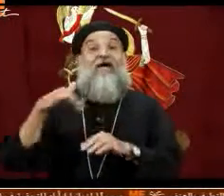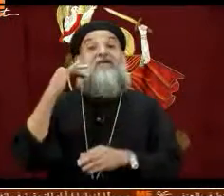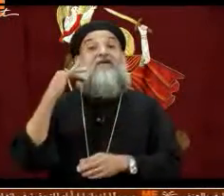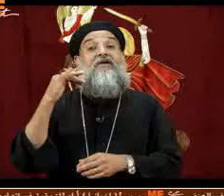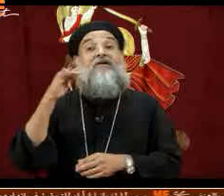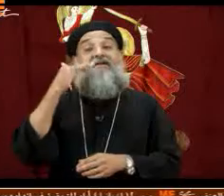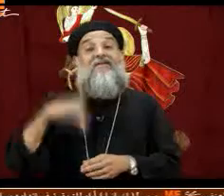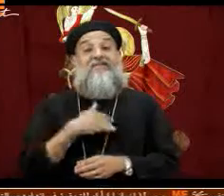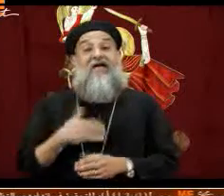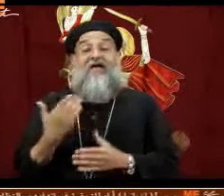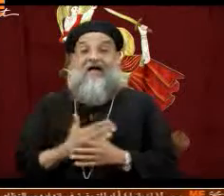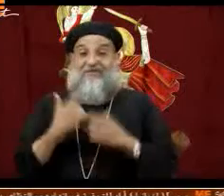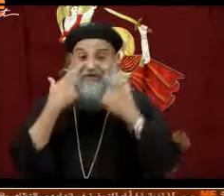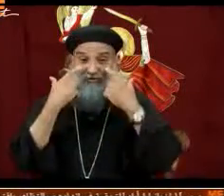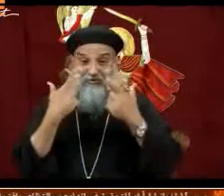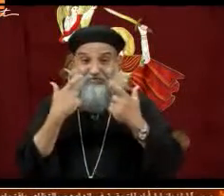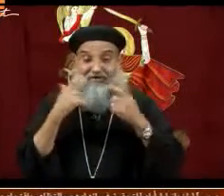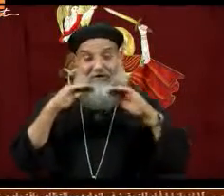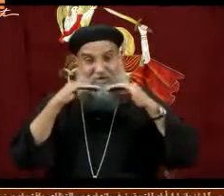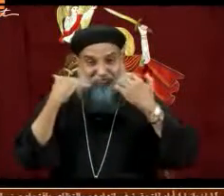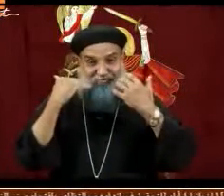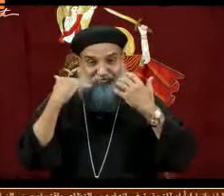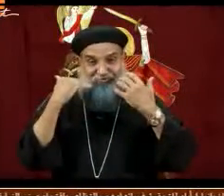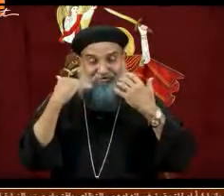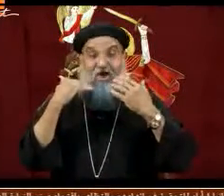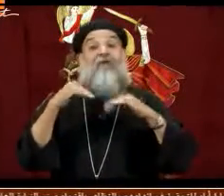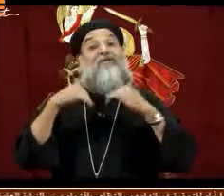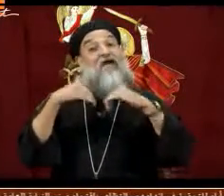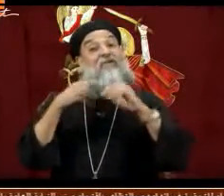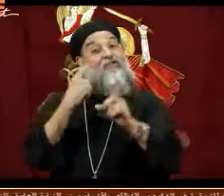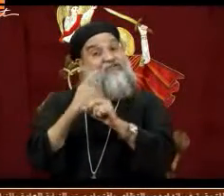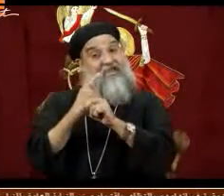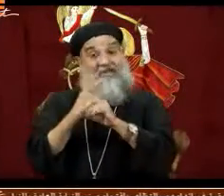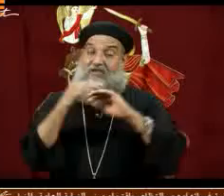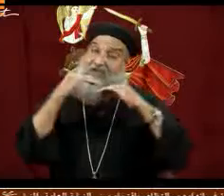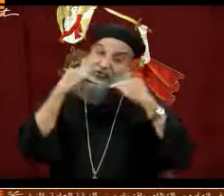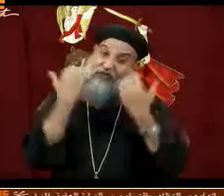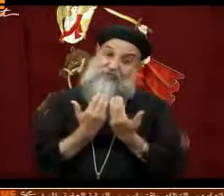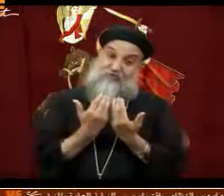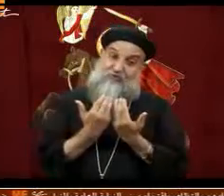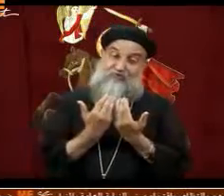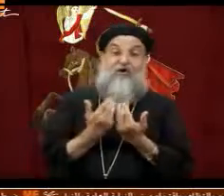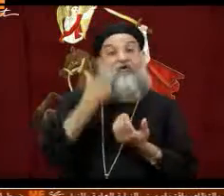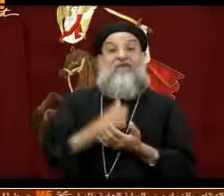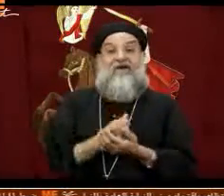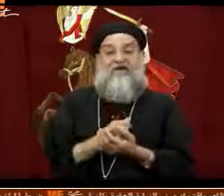جاي الكنيسه علشان يشوفك مبسوط، او انت قابلته في الشارع هتبقى مبسوط. خد بالك.